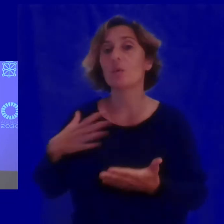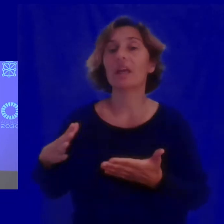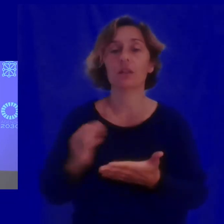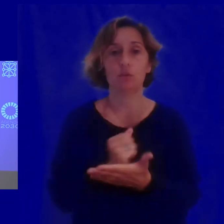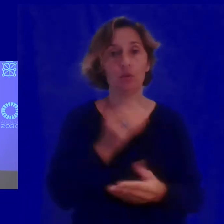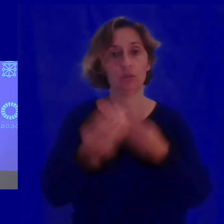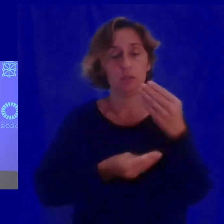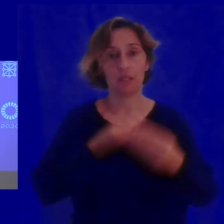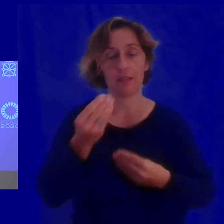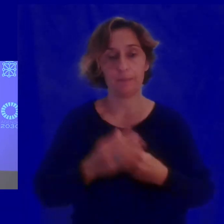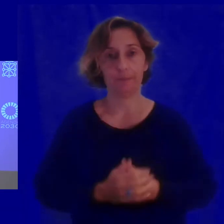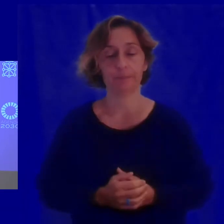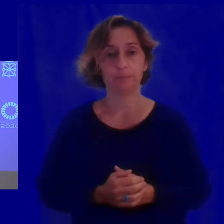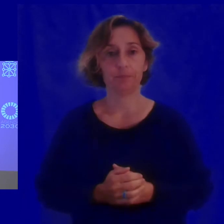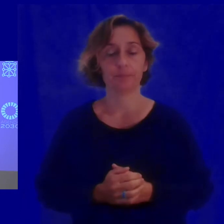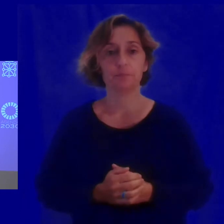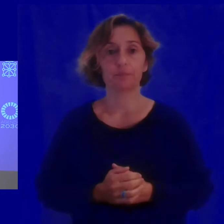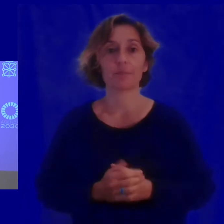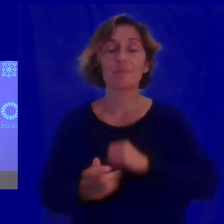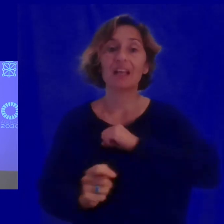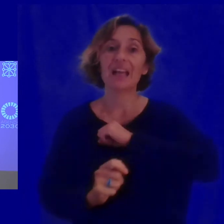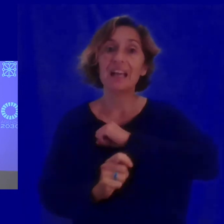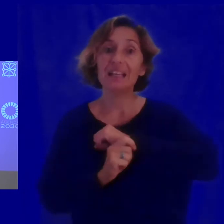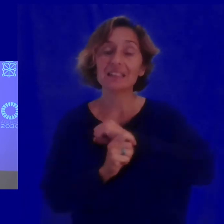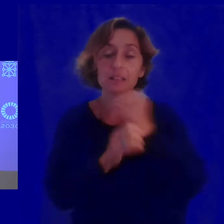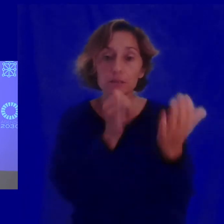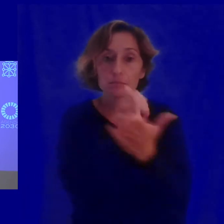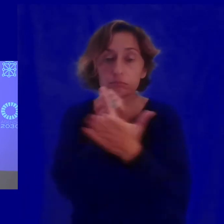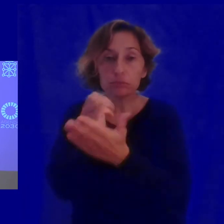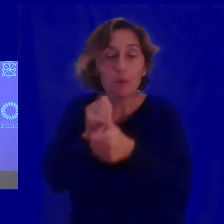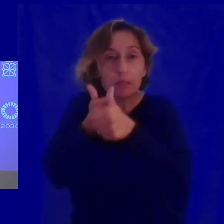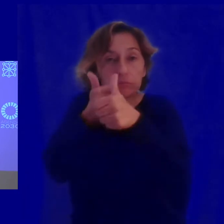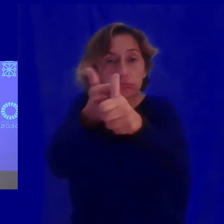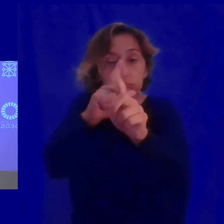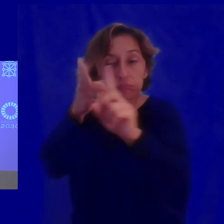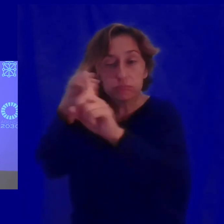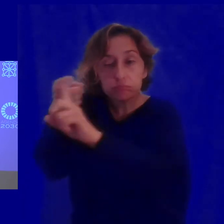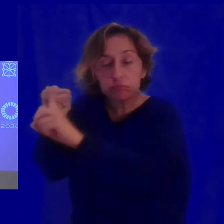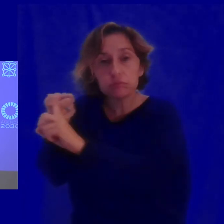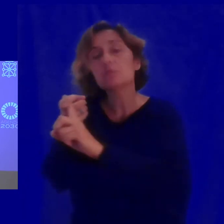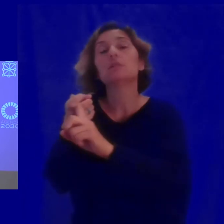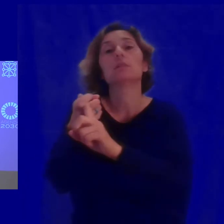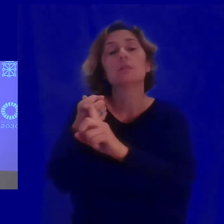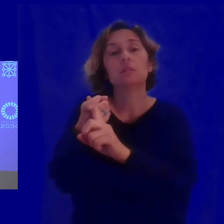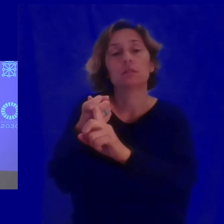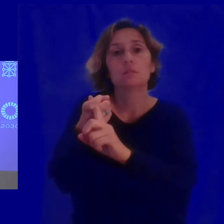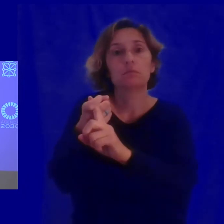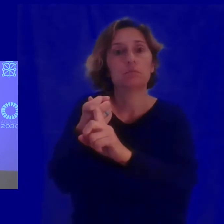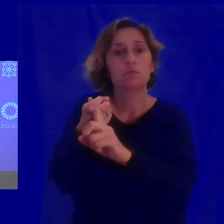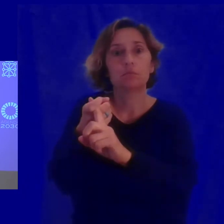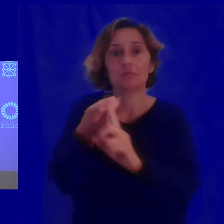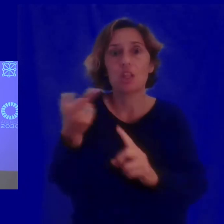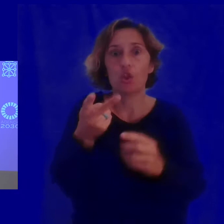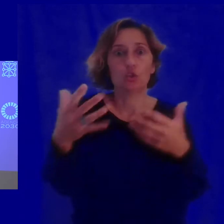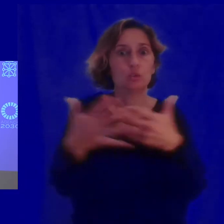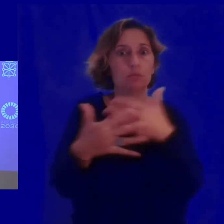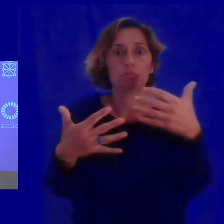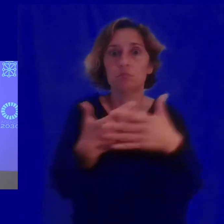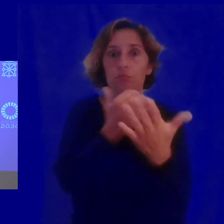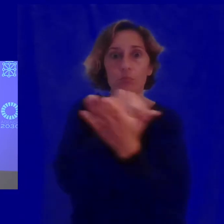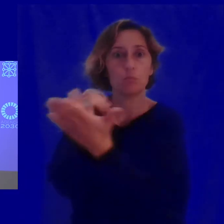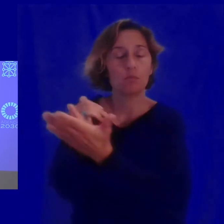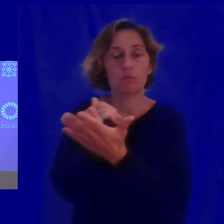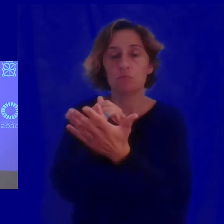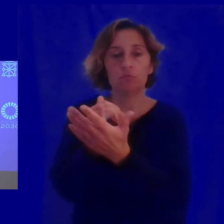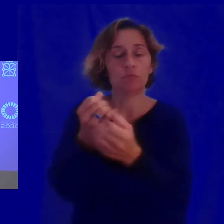La estrategia tanto de testing como de rastreo sigue siendo muy potente combinando ambas pruebas,